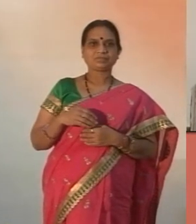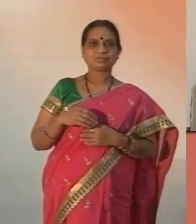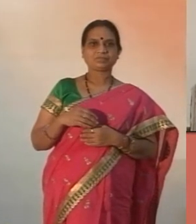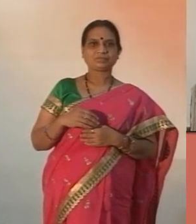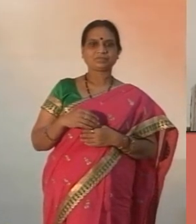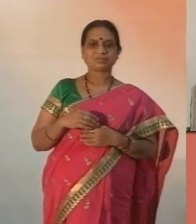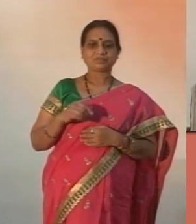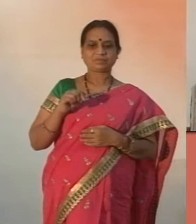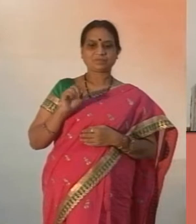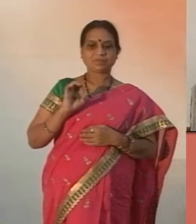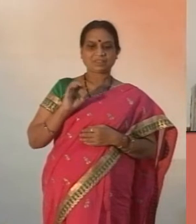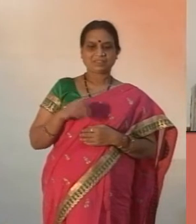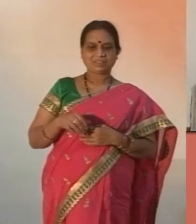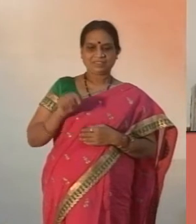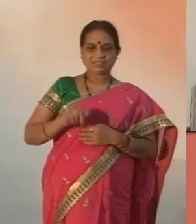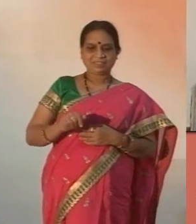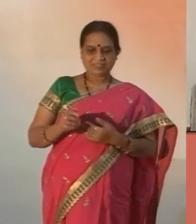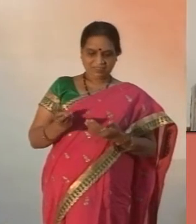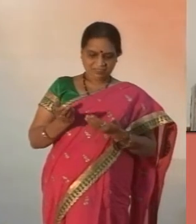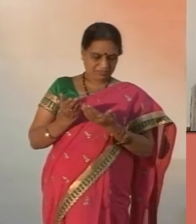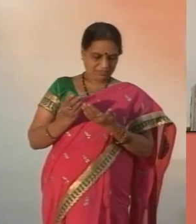अच्छी किताबें पढ़ने की आदत